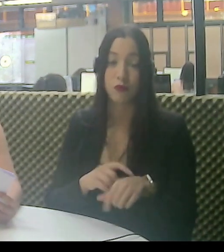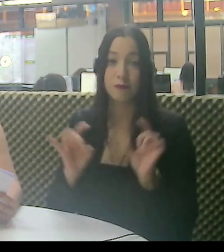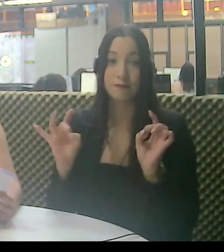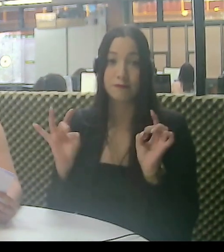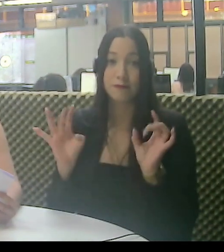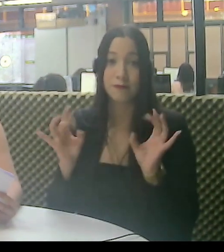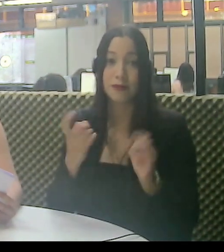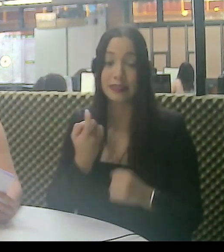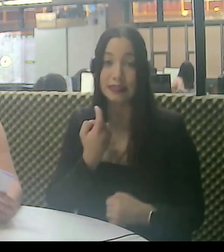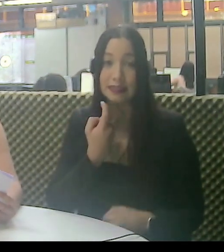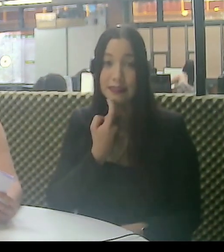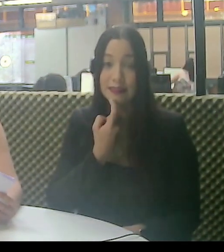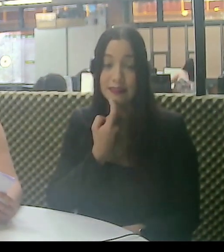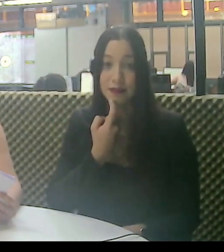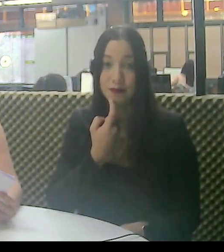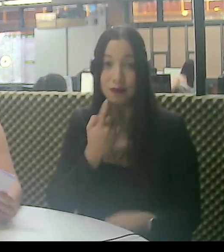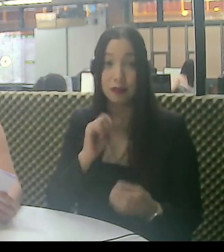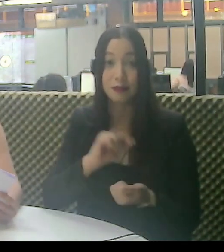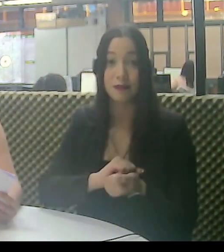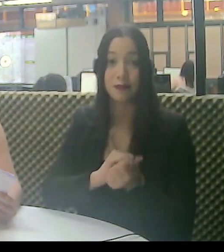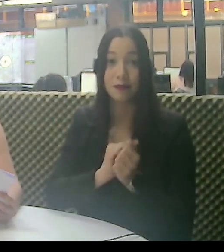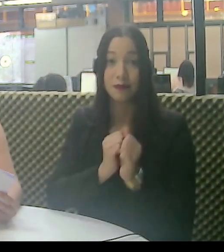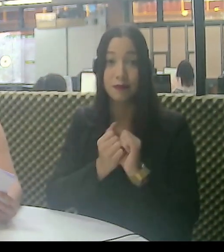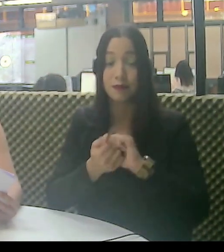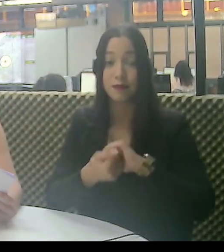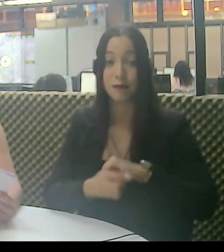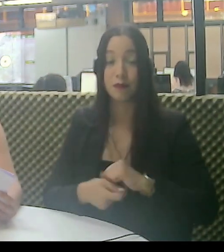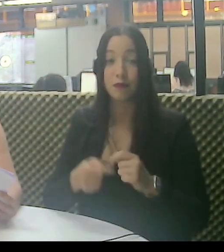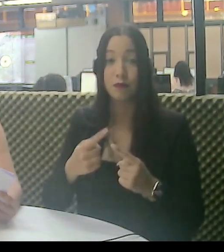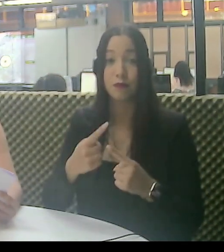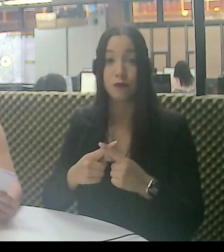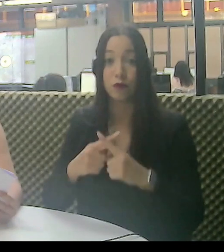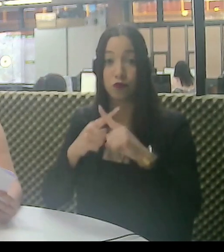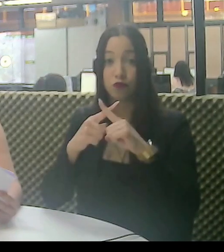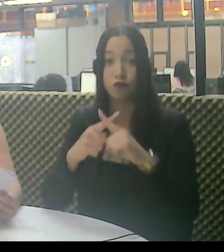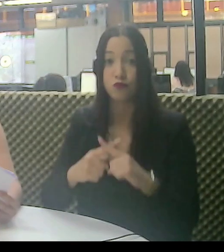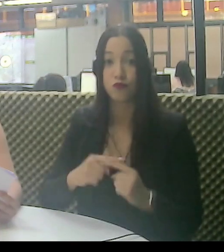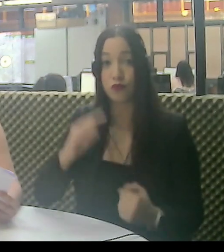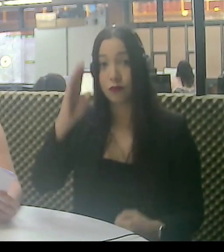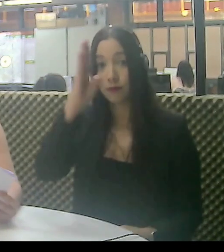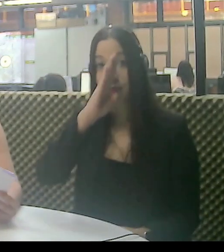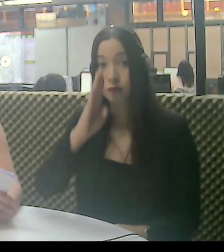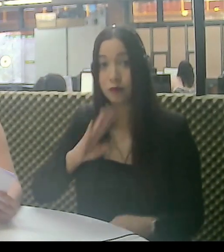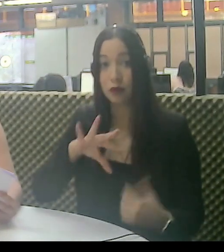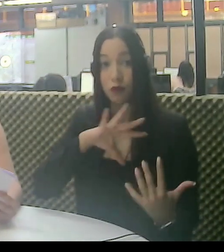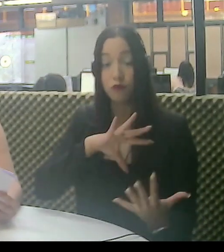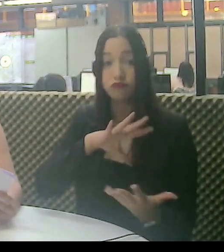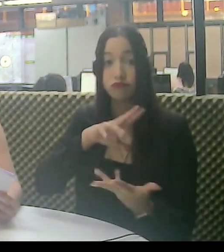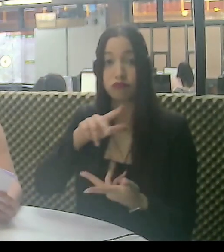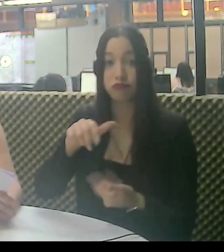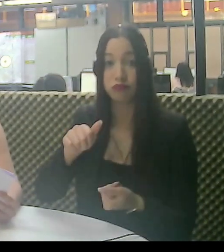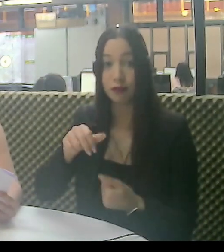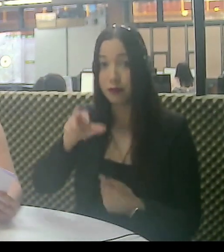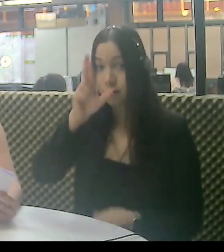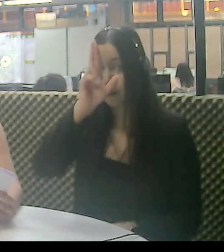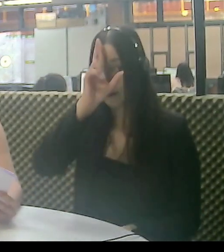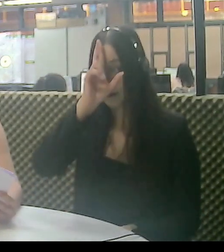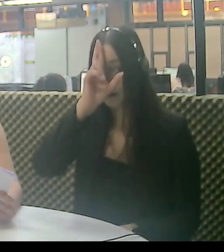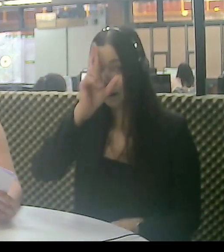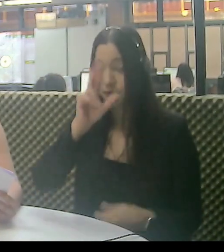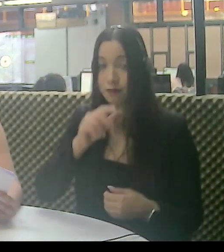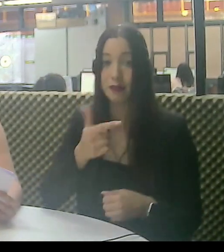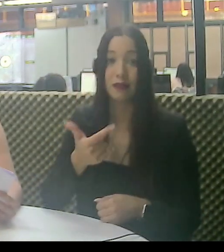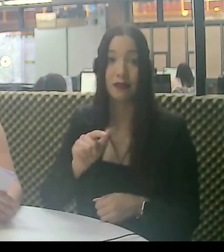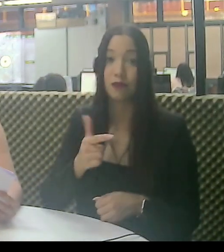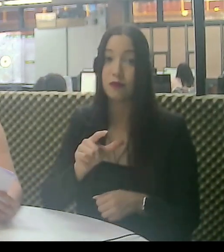nesta sexta-feira a adequação ocorre devido ao jogo da seleção brasileira pela copa do mundo que ocorre ao meio-dia não